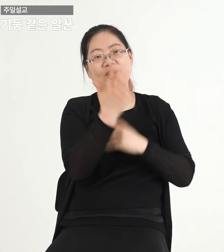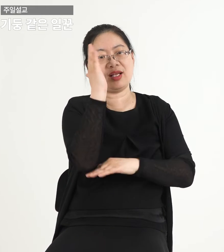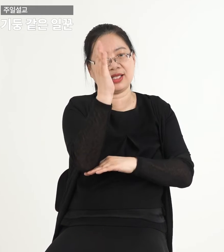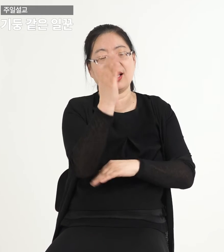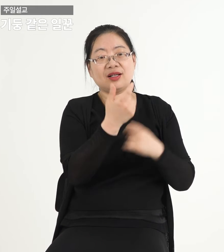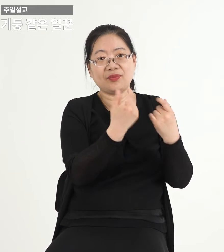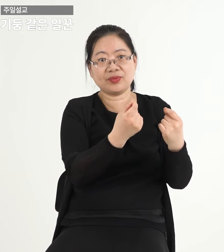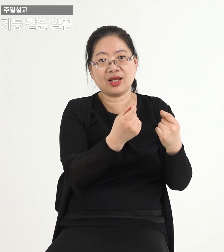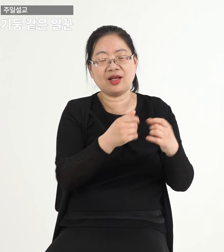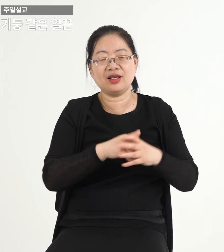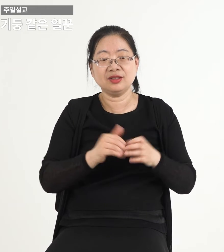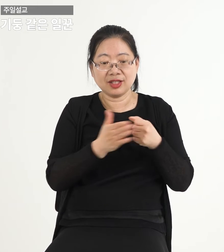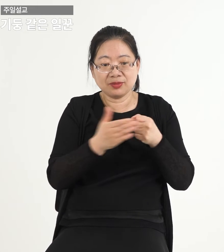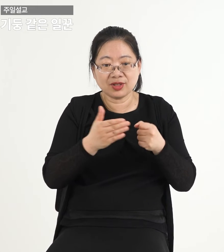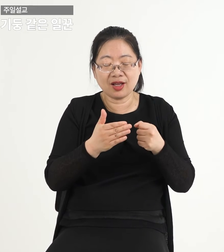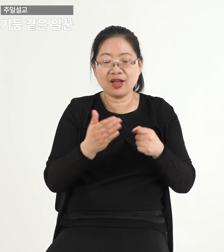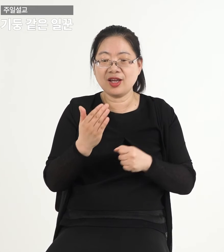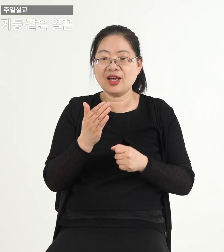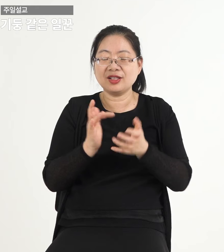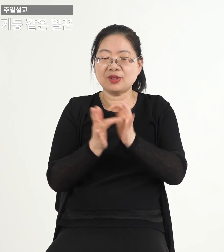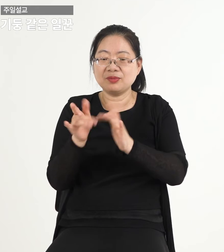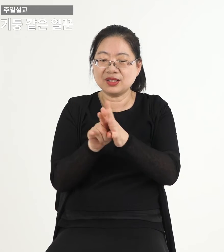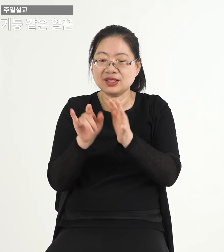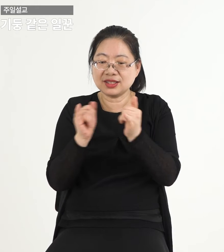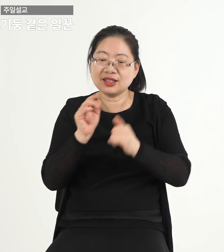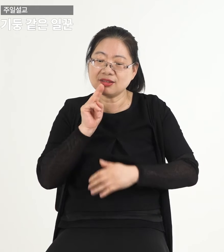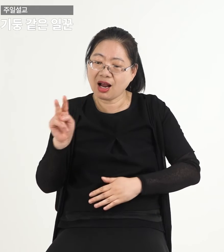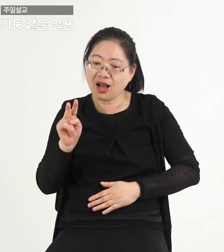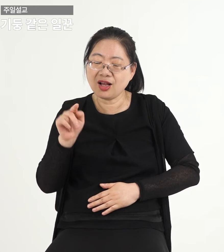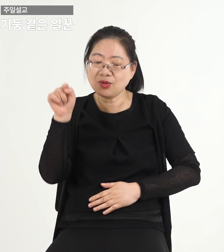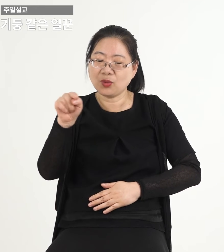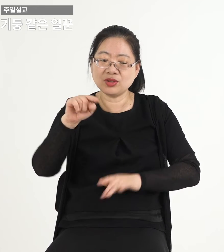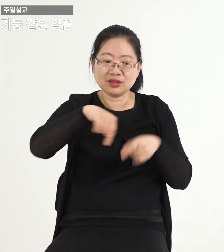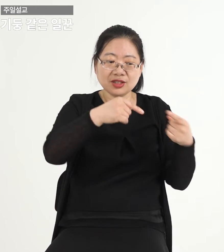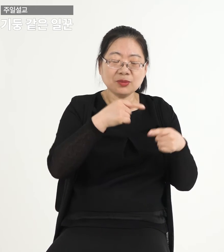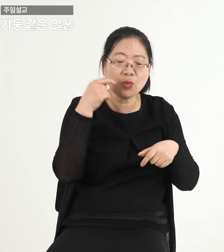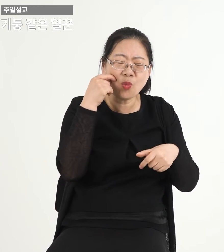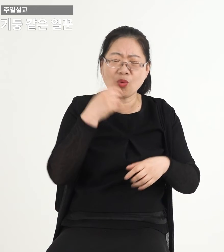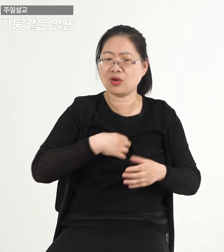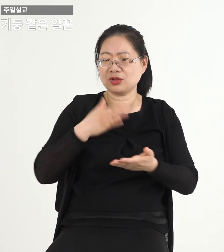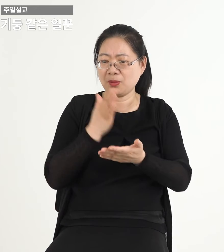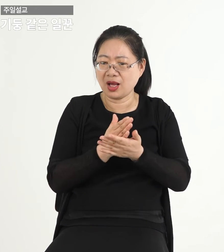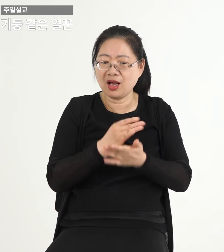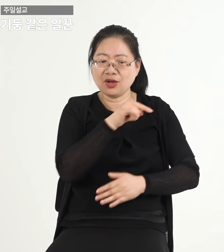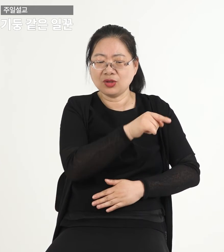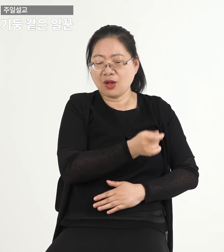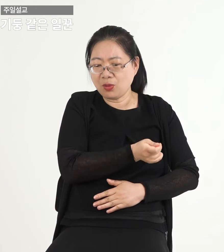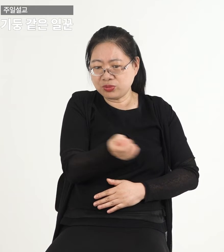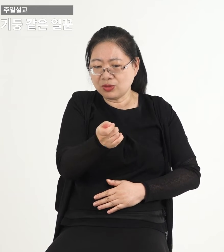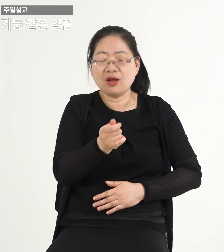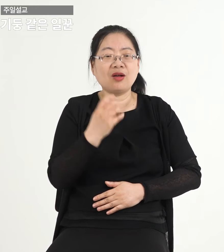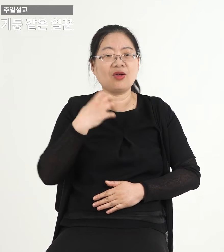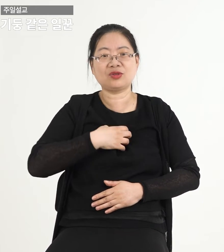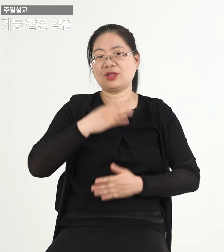쫓겨날 것도 걱정하지 말고 못 들어가면 어떡하나도 걱정하지 마라. 참된 문이 있다.